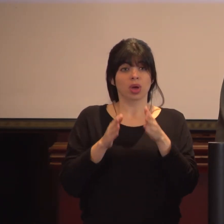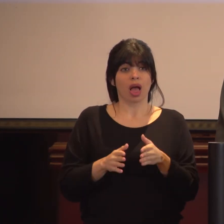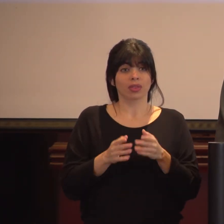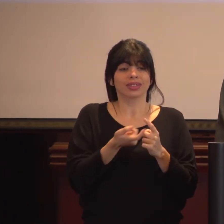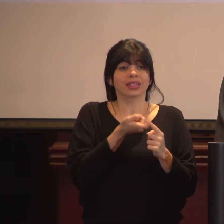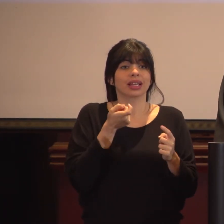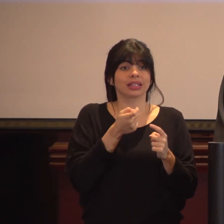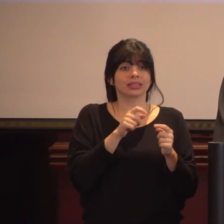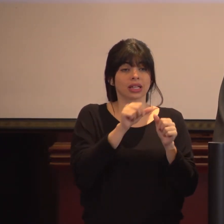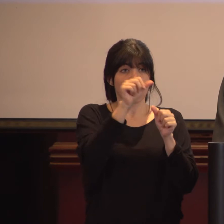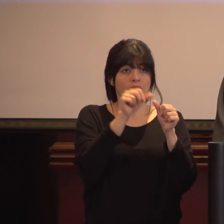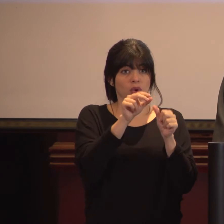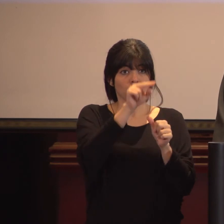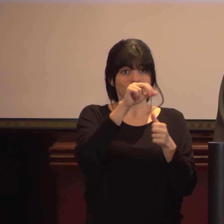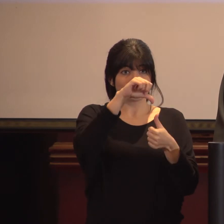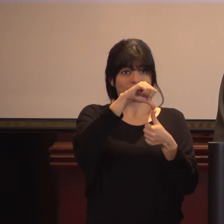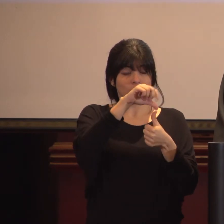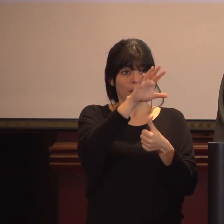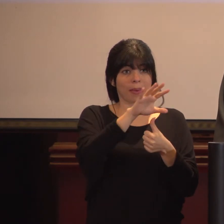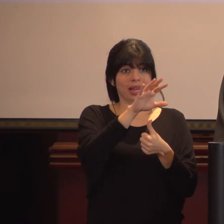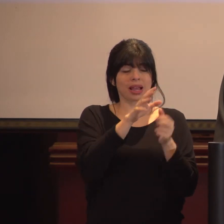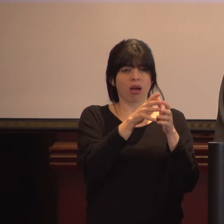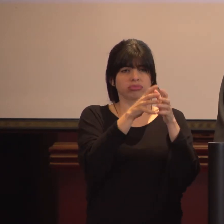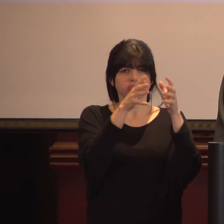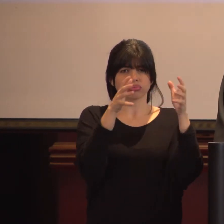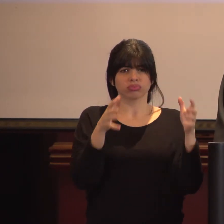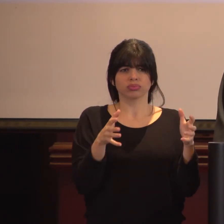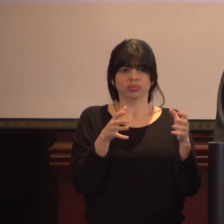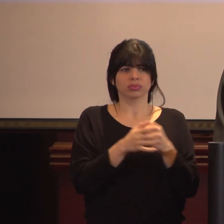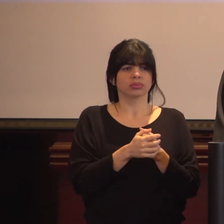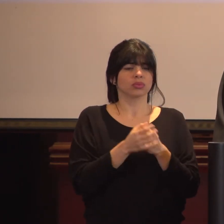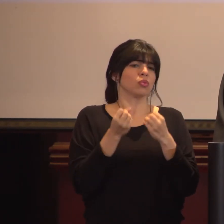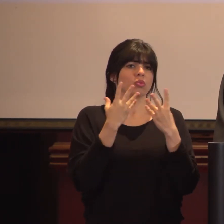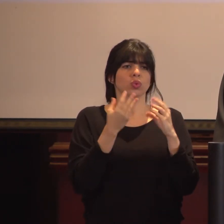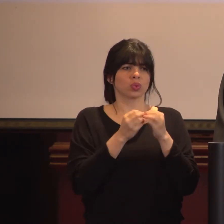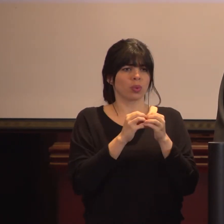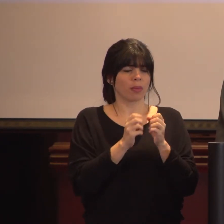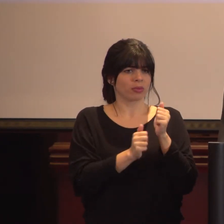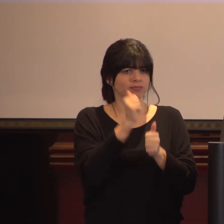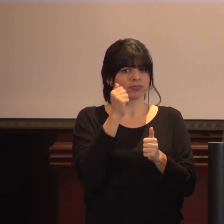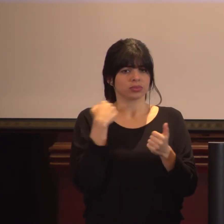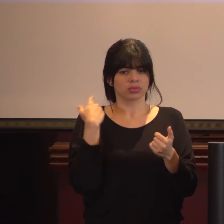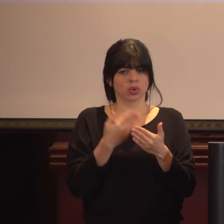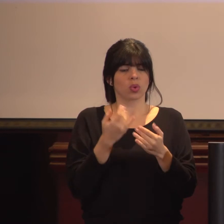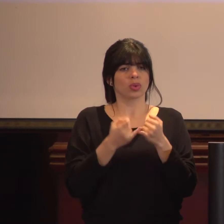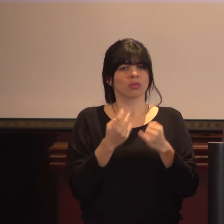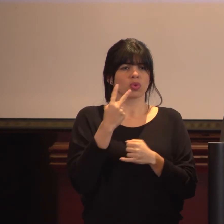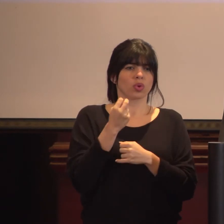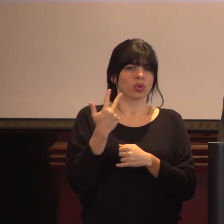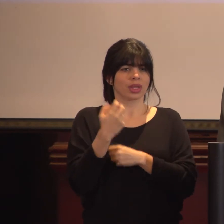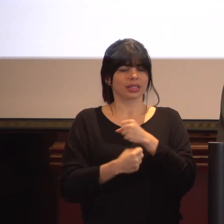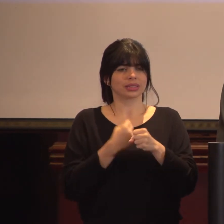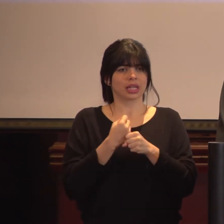provenientes del triángulo norte de Centroamérica se ha incrementado de forma muy significativa en los últimos dos o tres